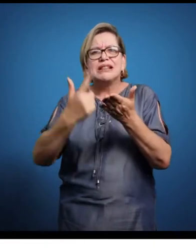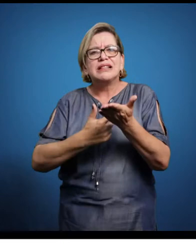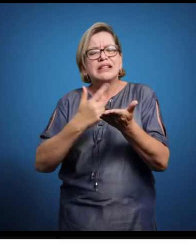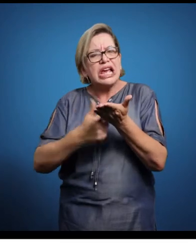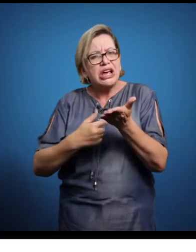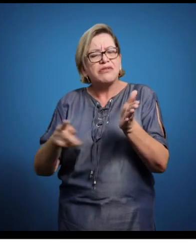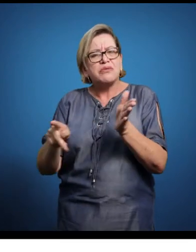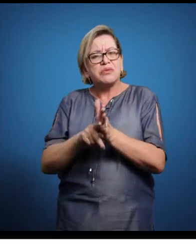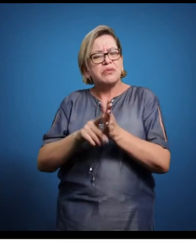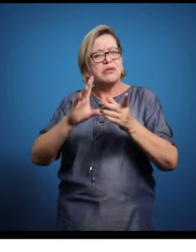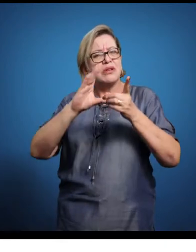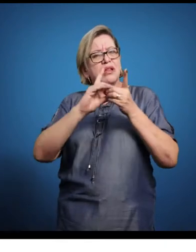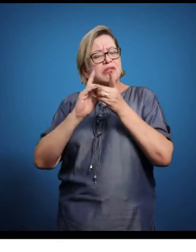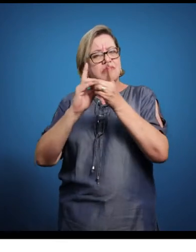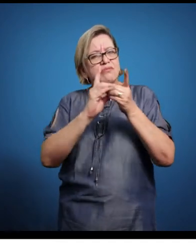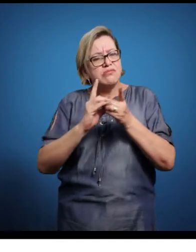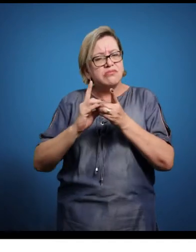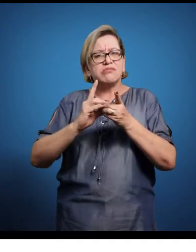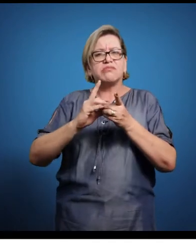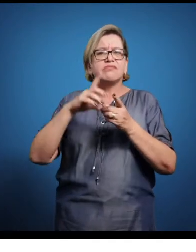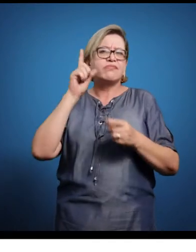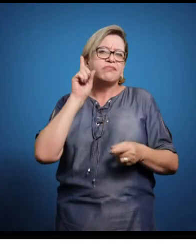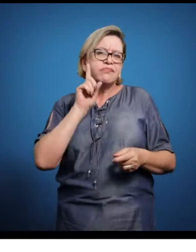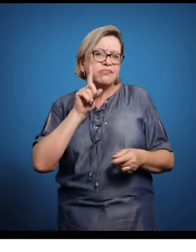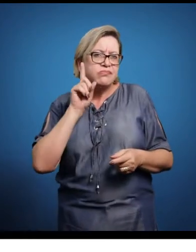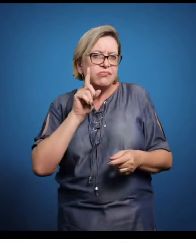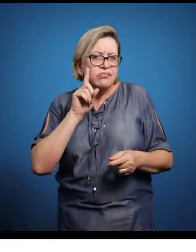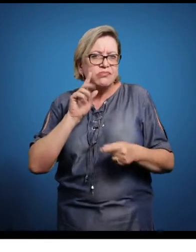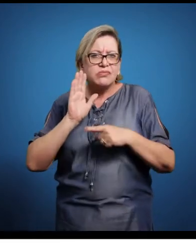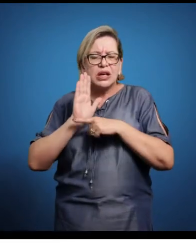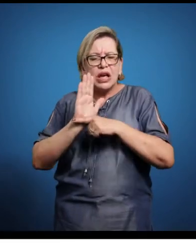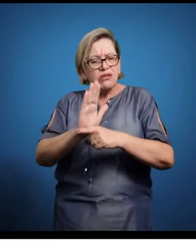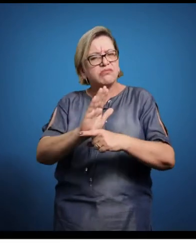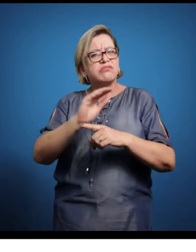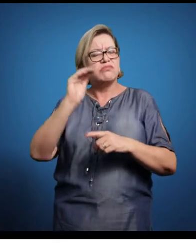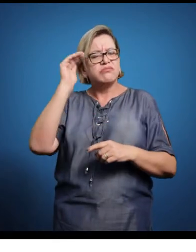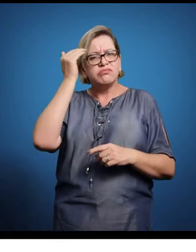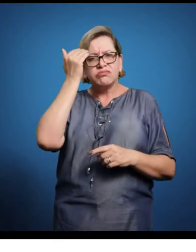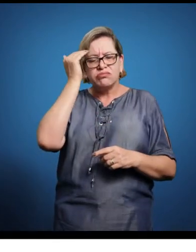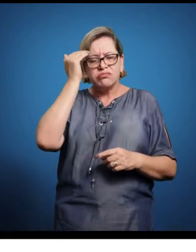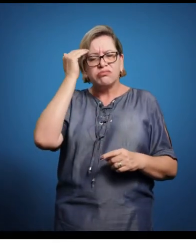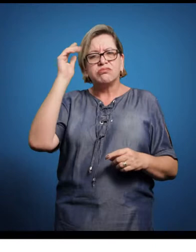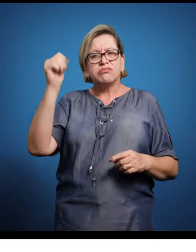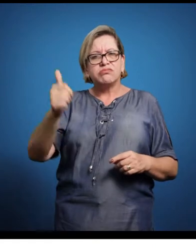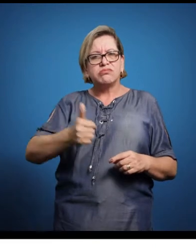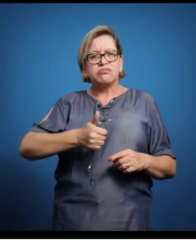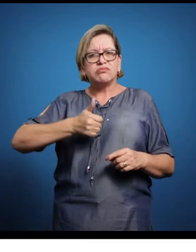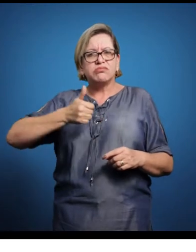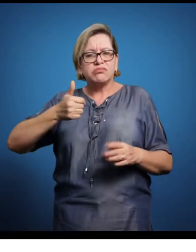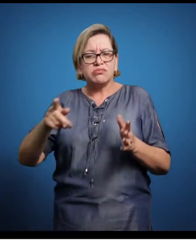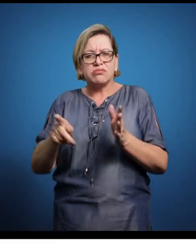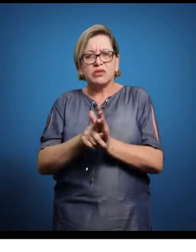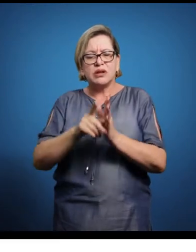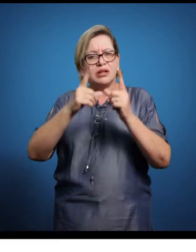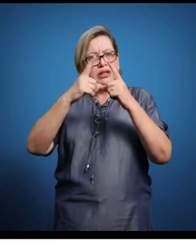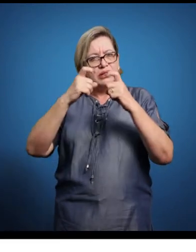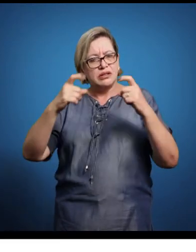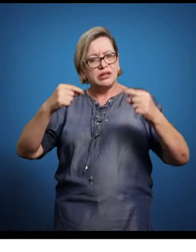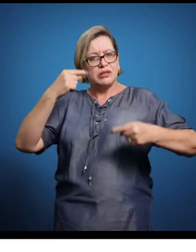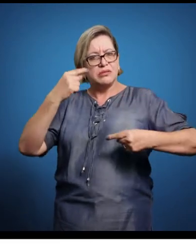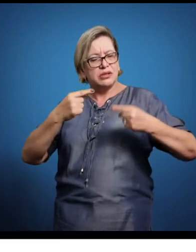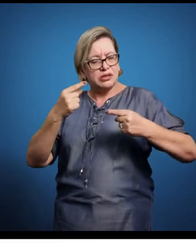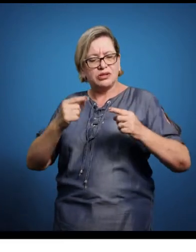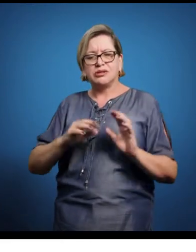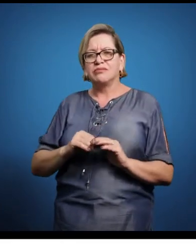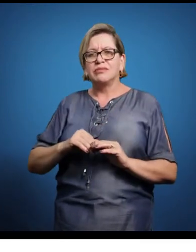democracia americana e que contribui para melhorar o entendimento é da da ciência política pois temos max